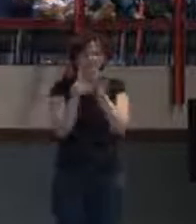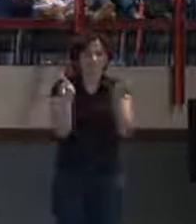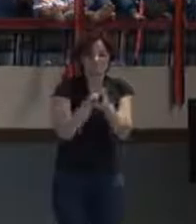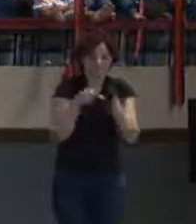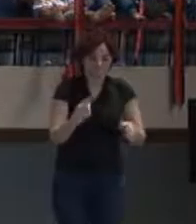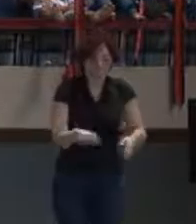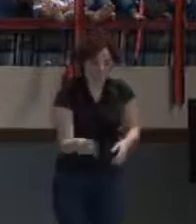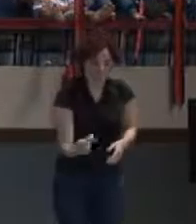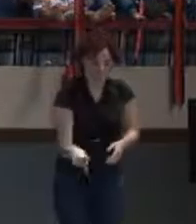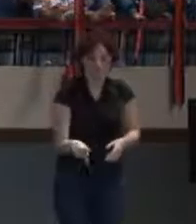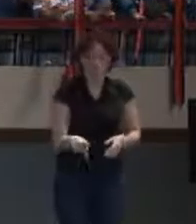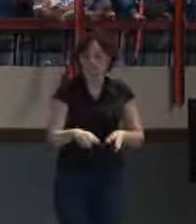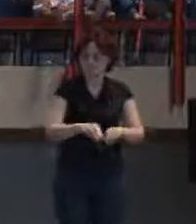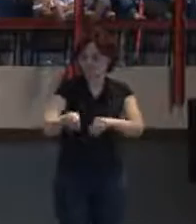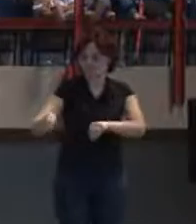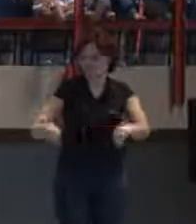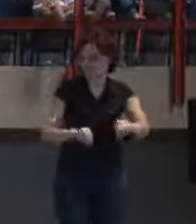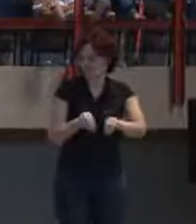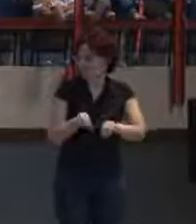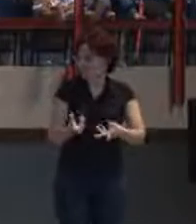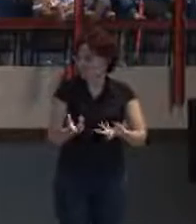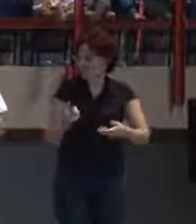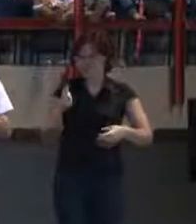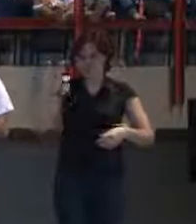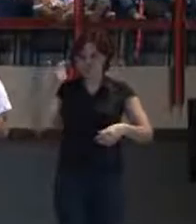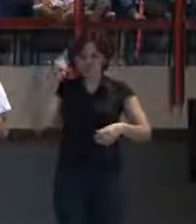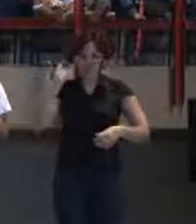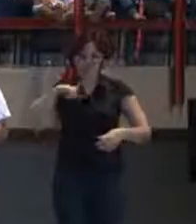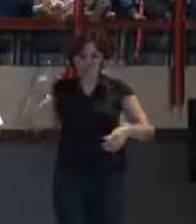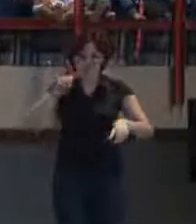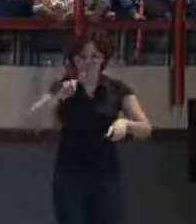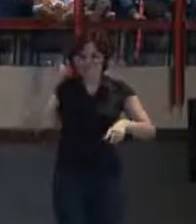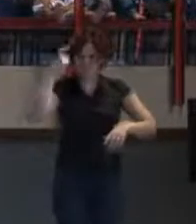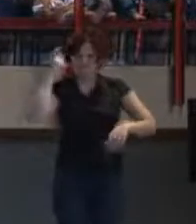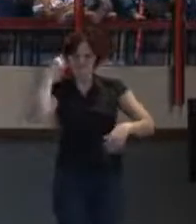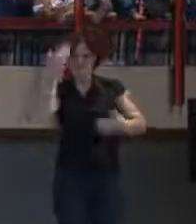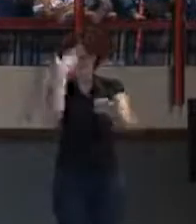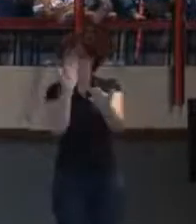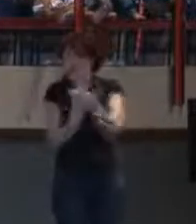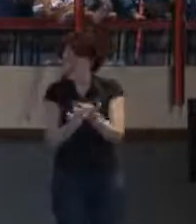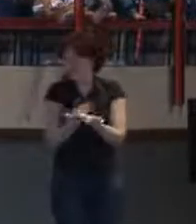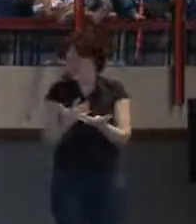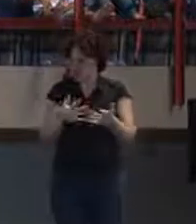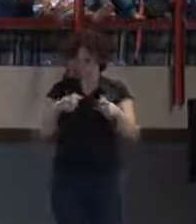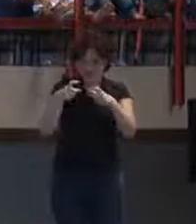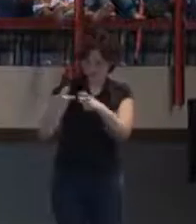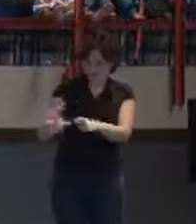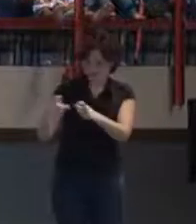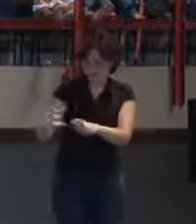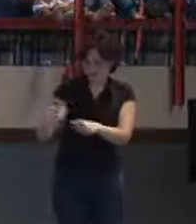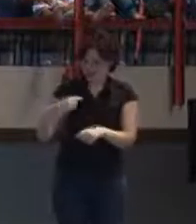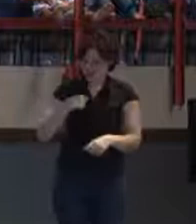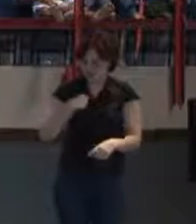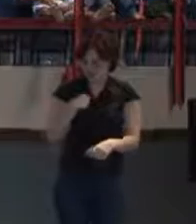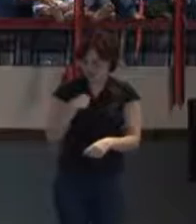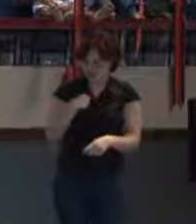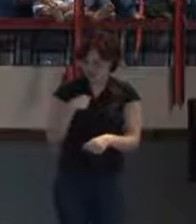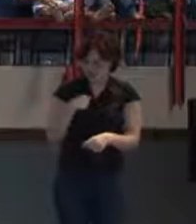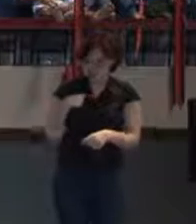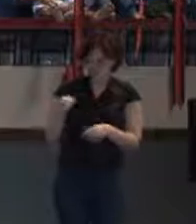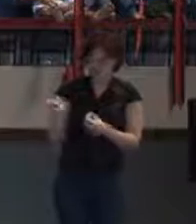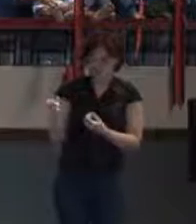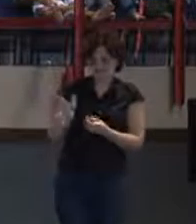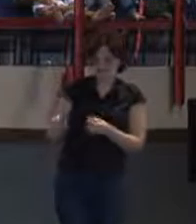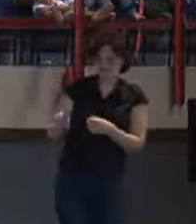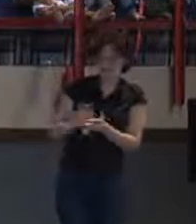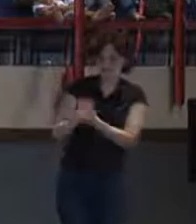Impossibilitados de acreditar que esse pedaço de terra, por mais que daqui para lá eu não use nada, possa ser dado a alguém.